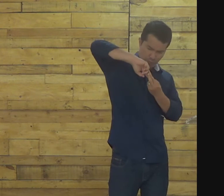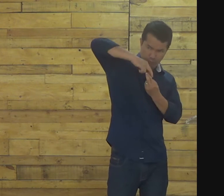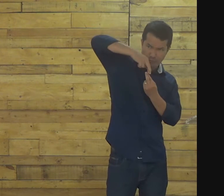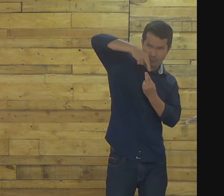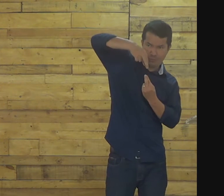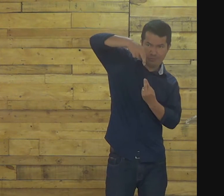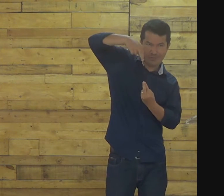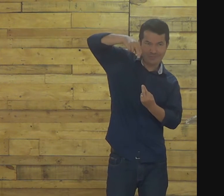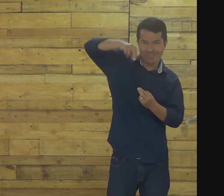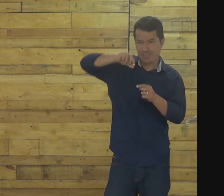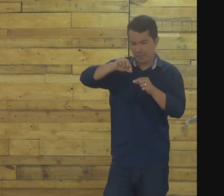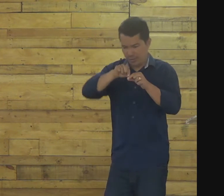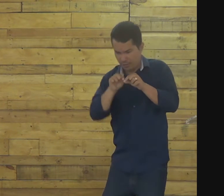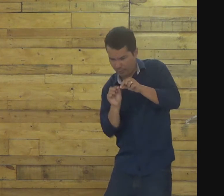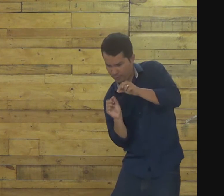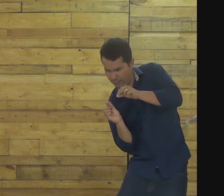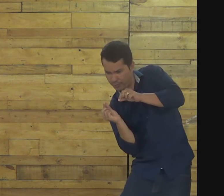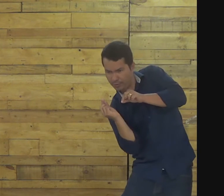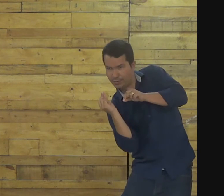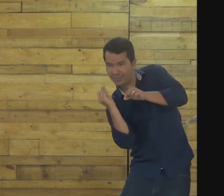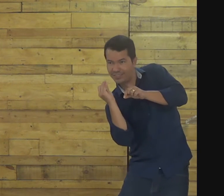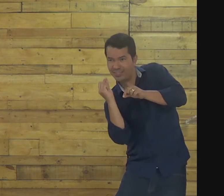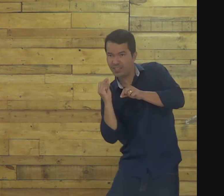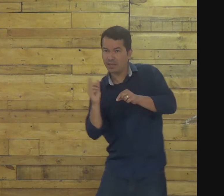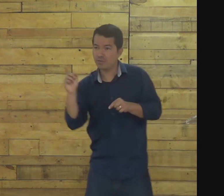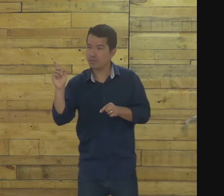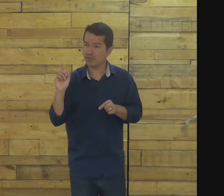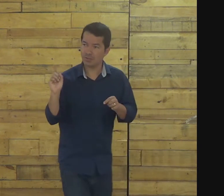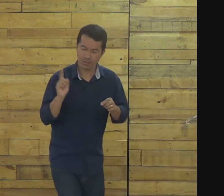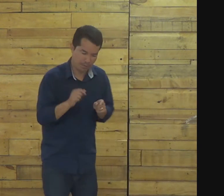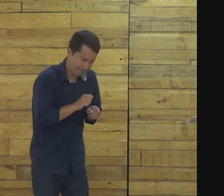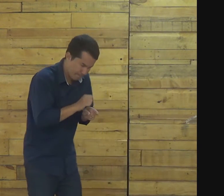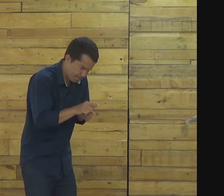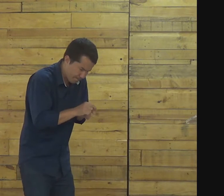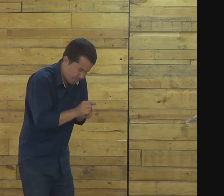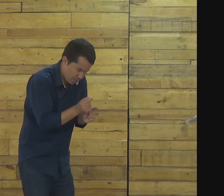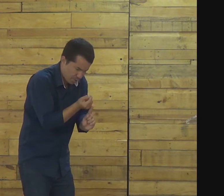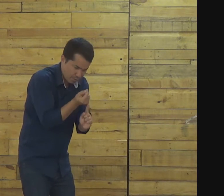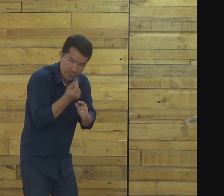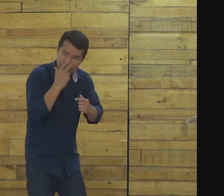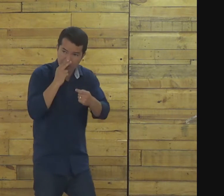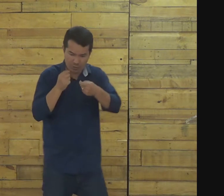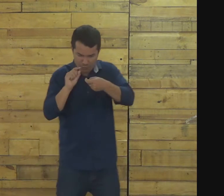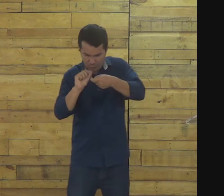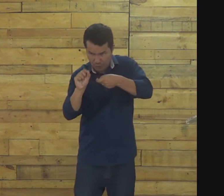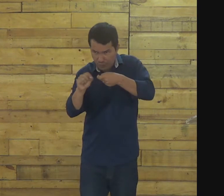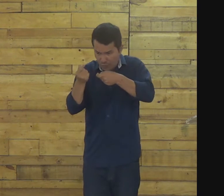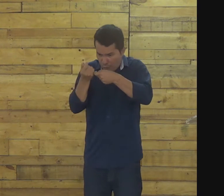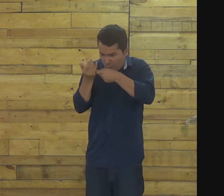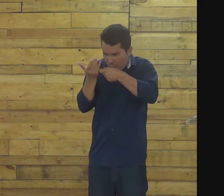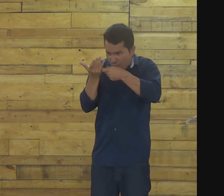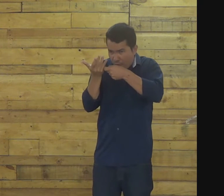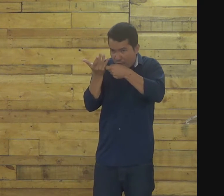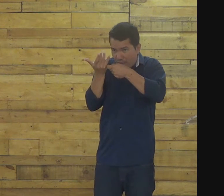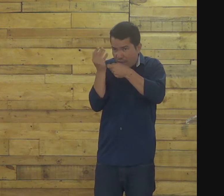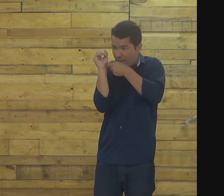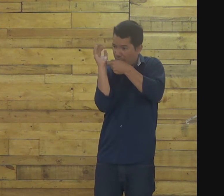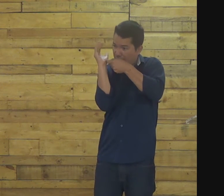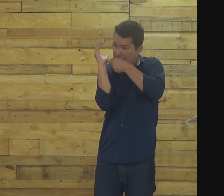E parece que ele é meio que um bordado, sabe? Tem um tecido ali, um pouco mais trabalhado,